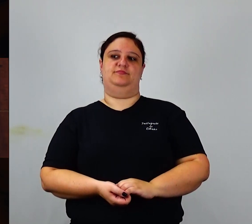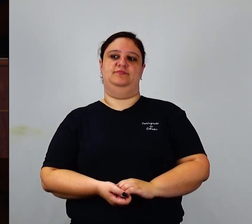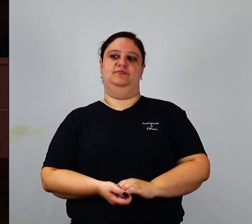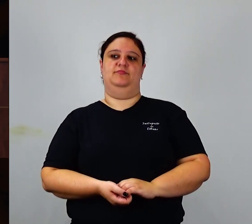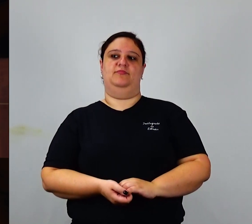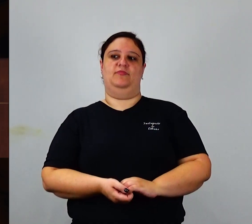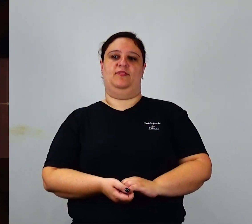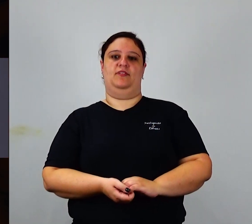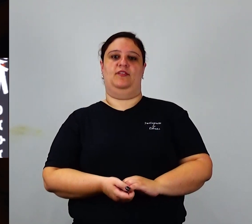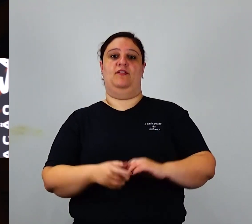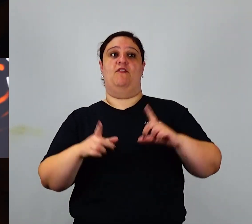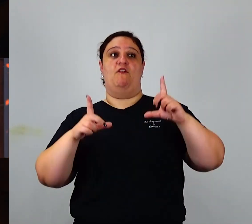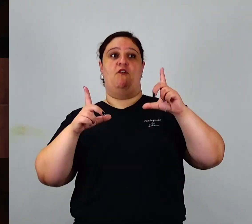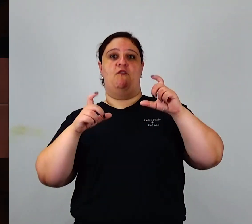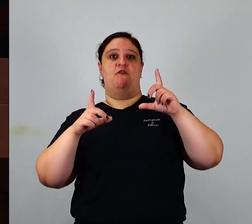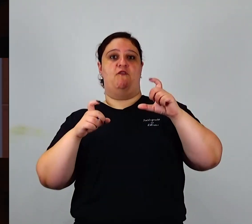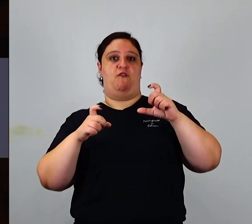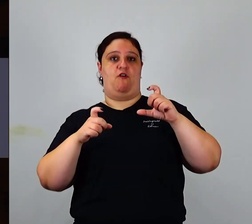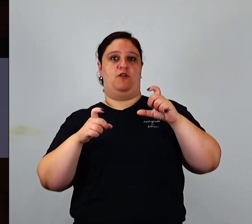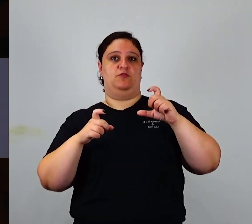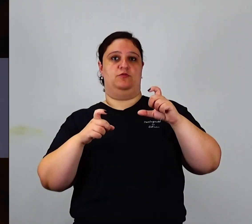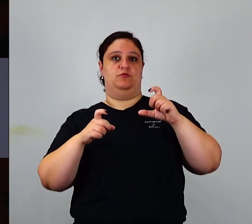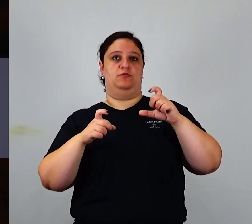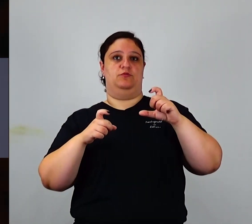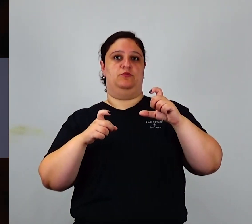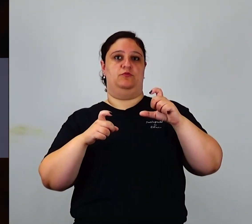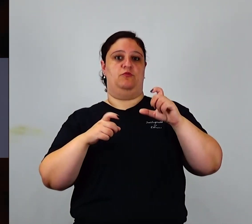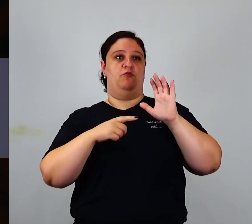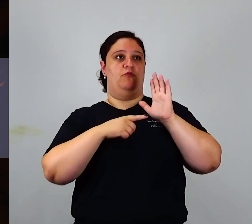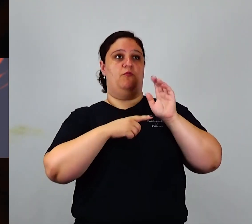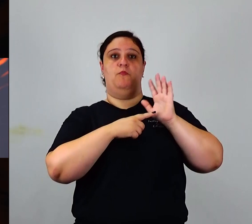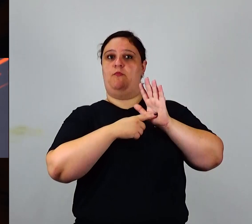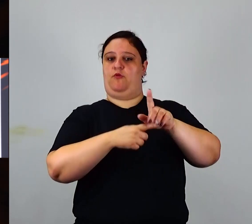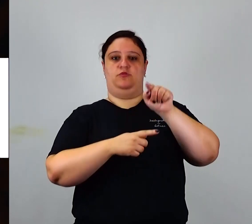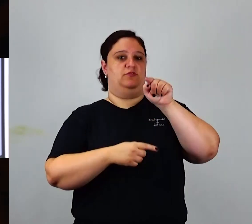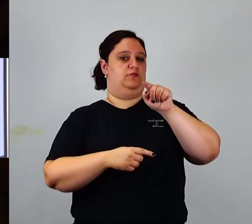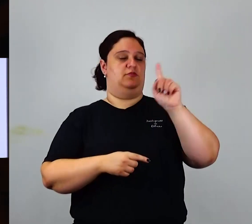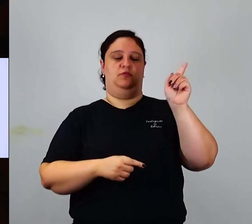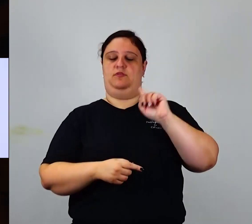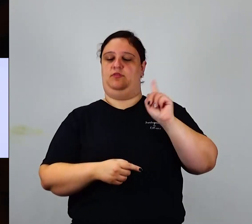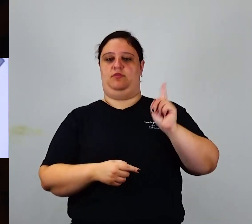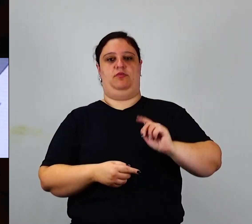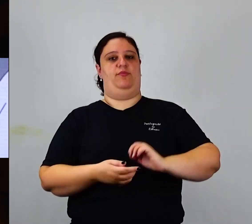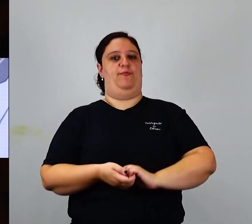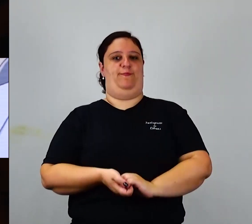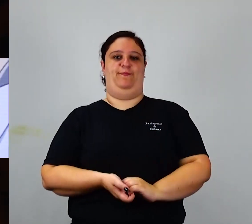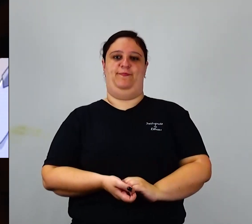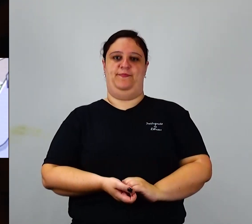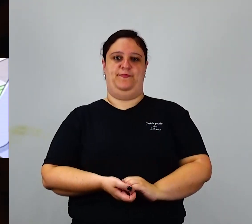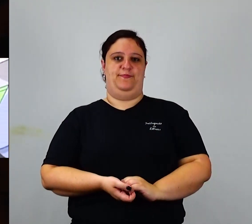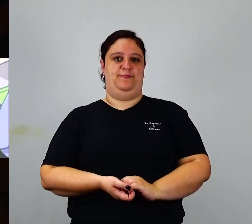Essa foto não traduz quem você de fato é.